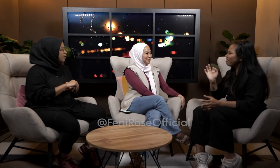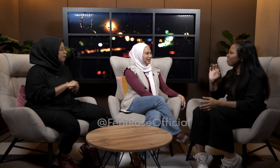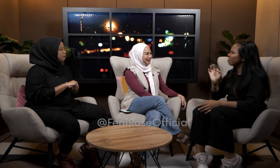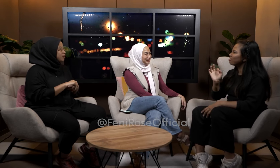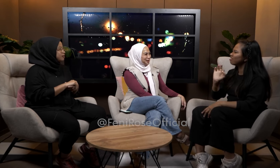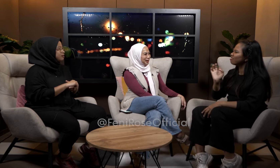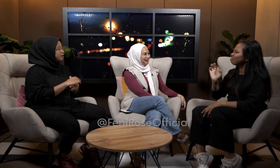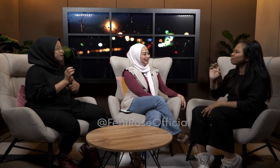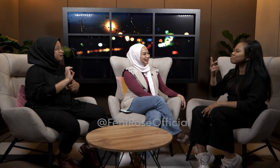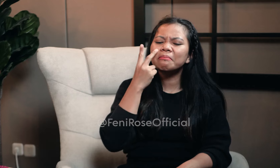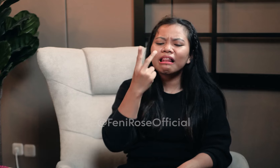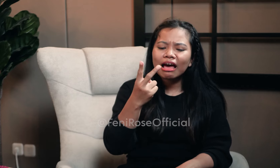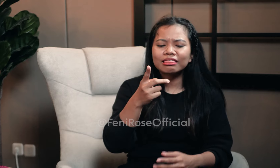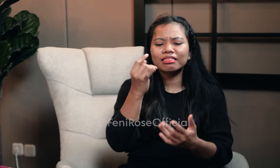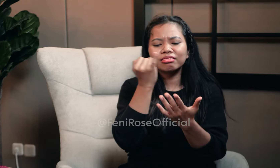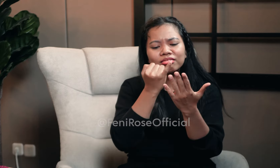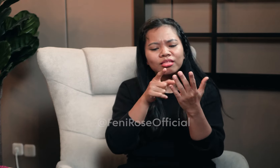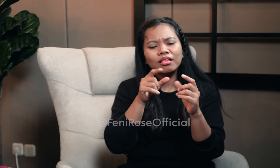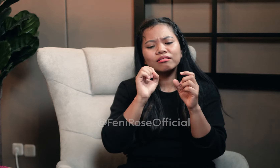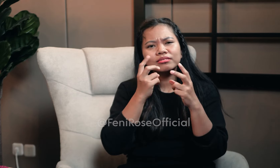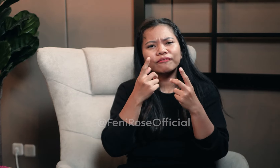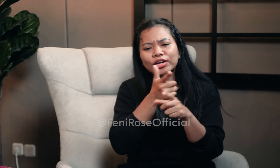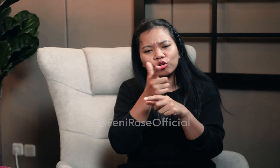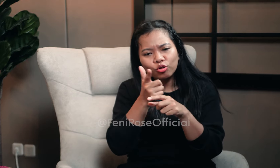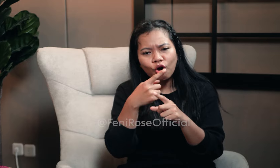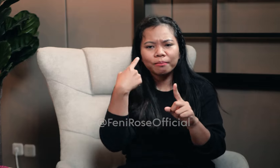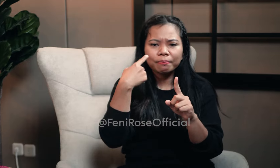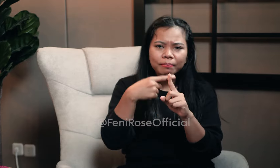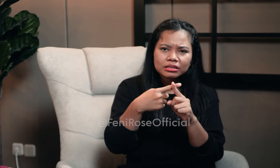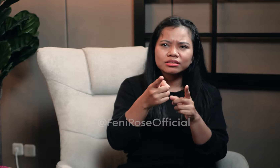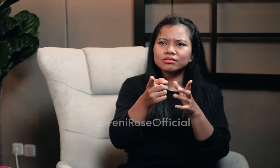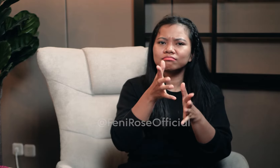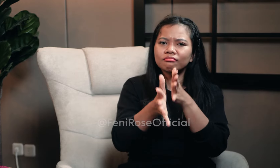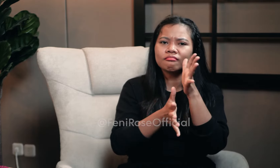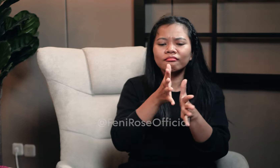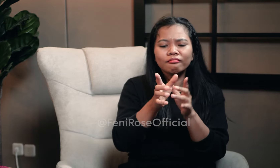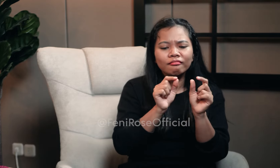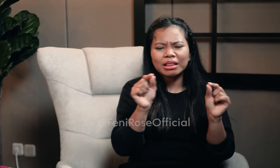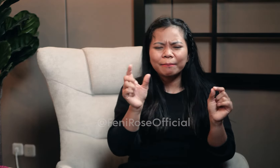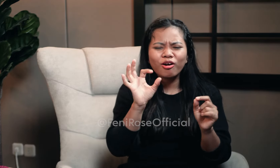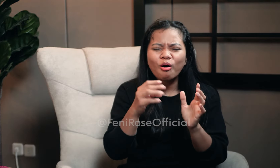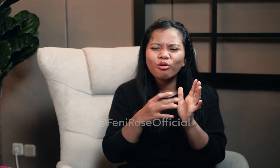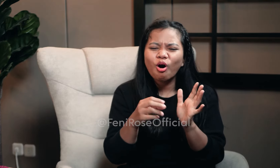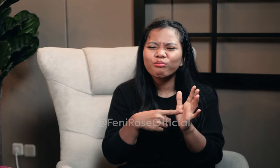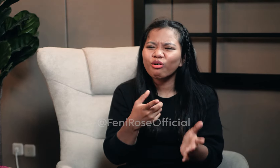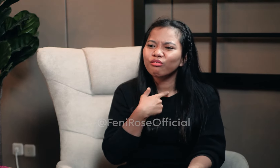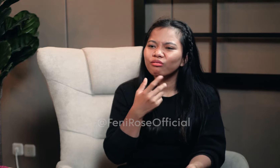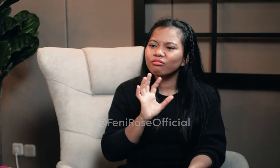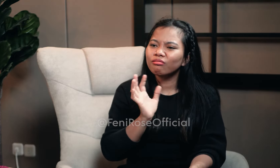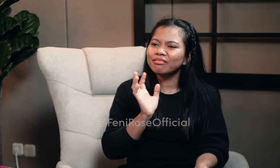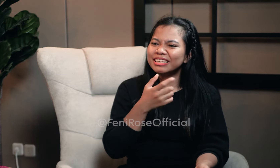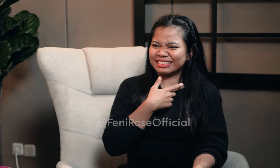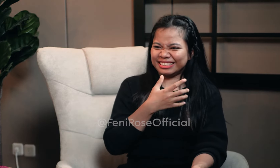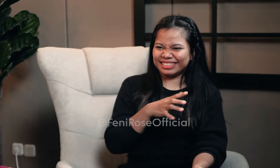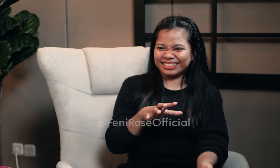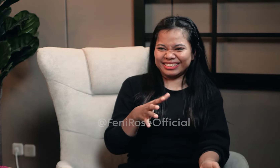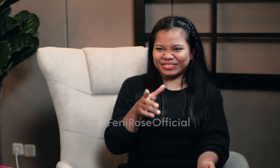pasti yang terjemahin enggak tahu saya lihat ee video plus isyarat tapi kata omon-omon saya sendiri